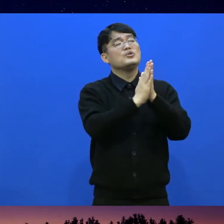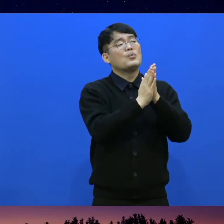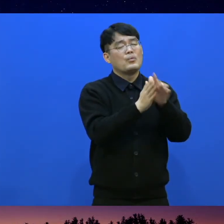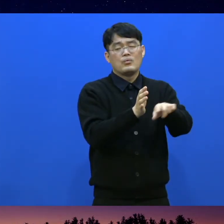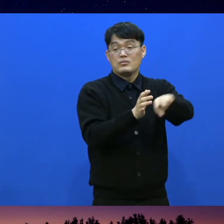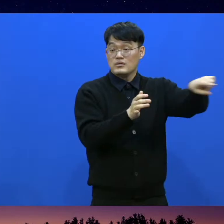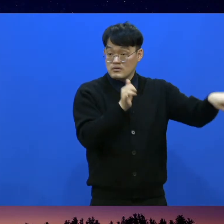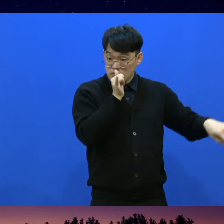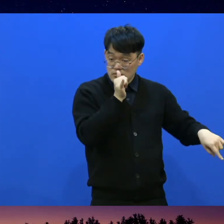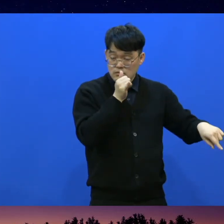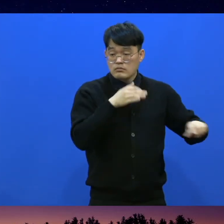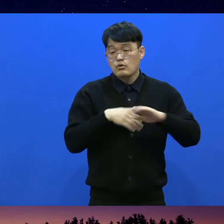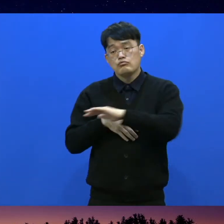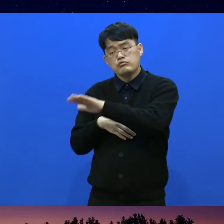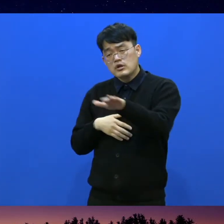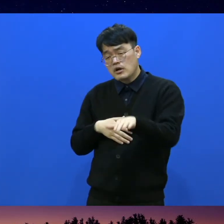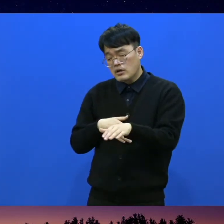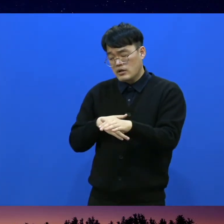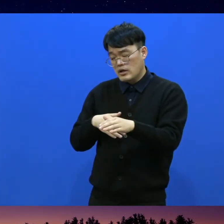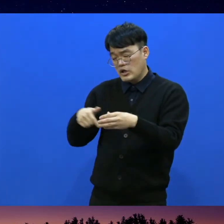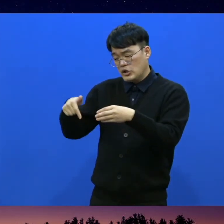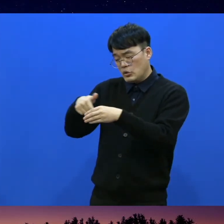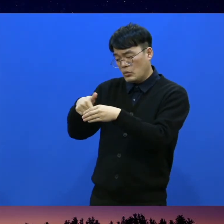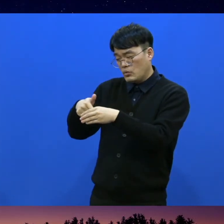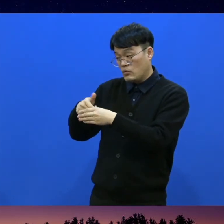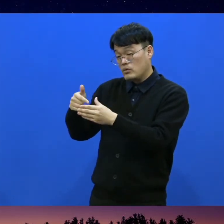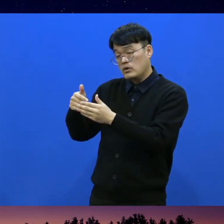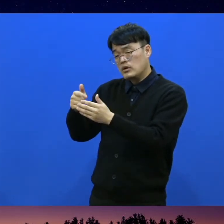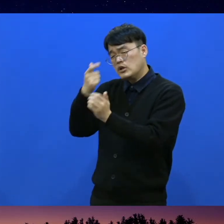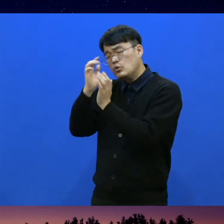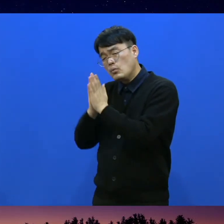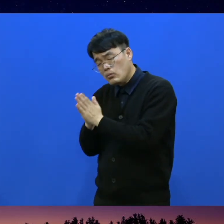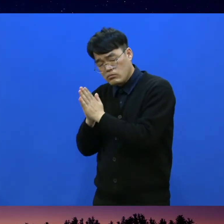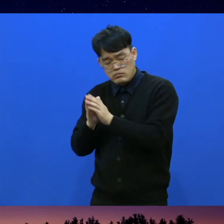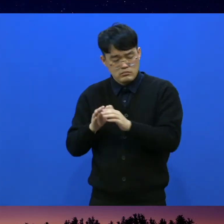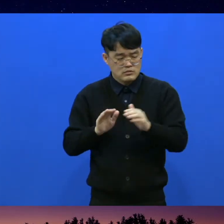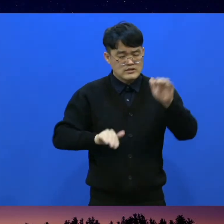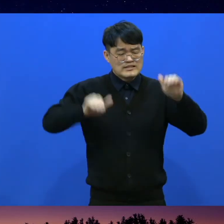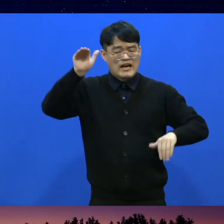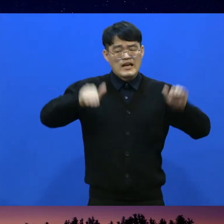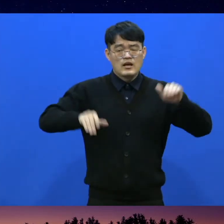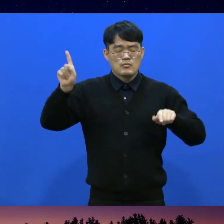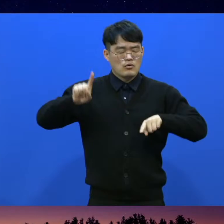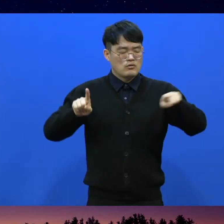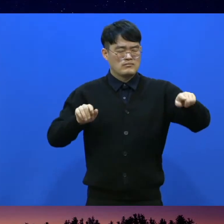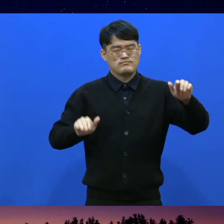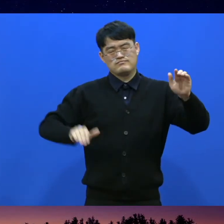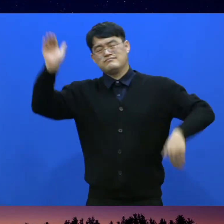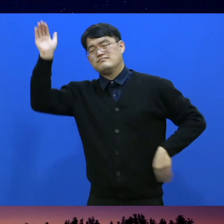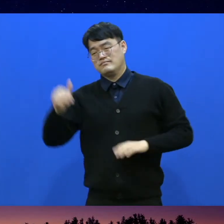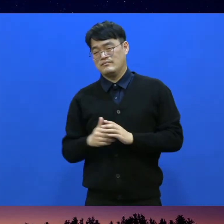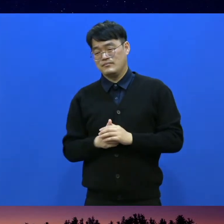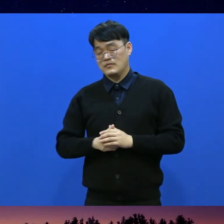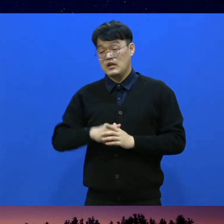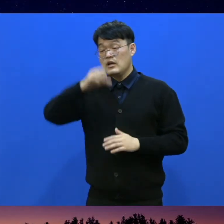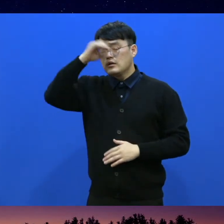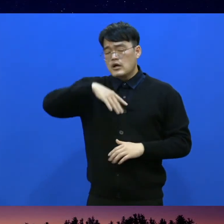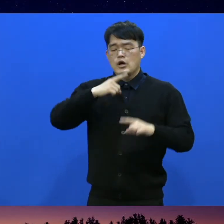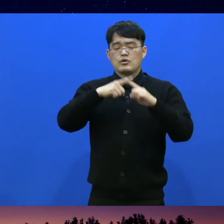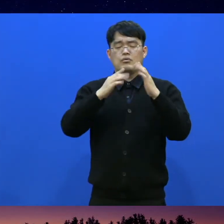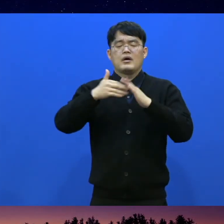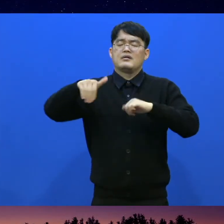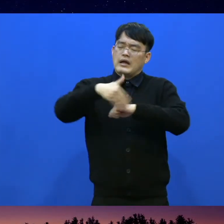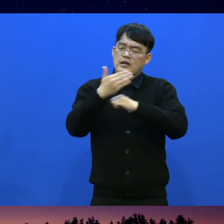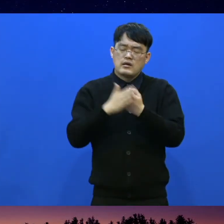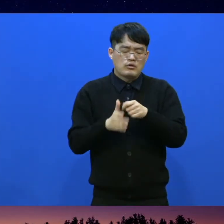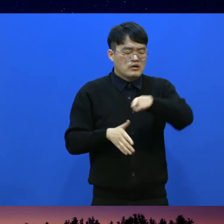근데 우리의 기도는 뭐가 다르냐? 그런 기도와는 차원이 다르다는 거죠. 결혼의 교회를 다니니까 그냥 기도를 한다, 이렇게 생각하면